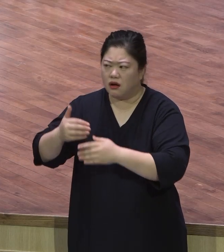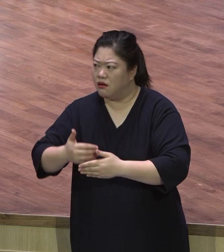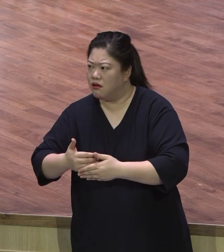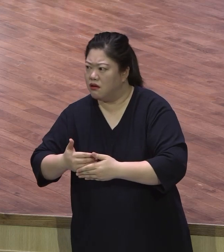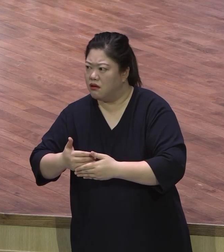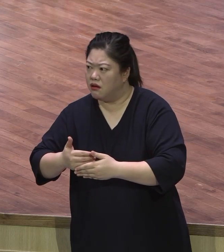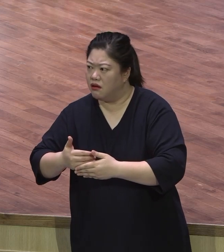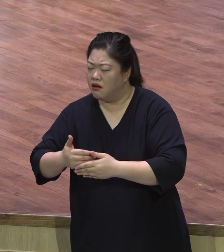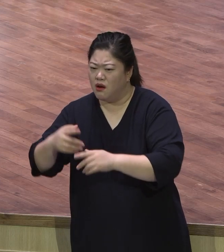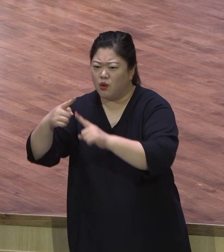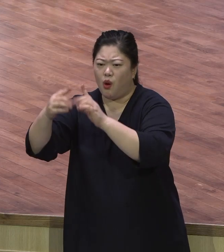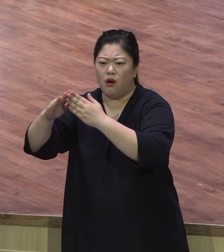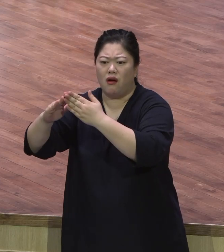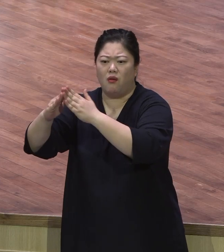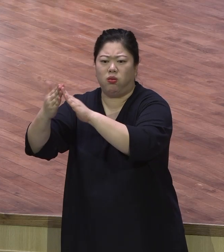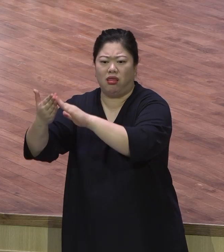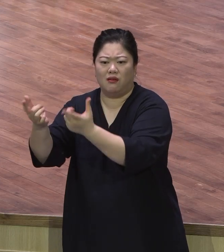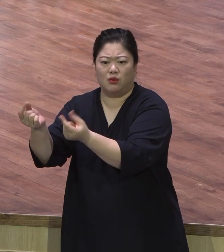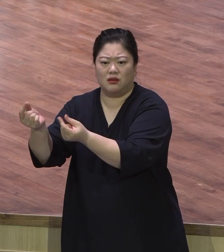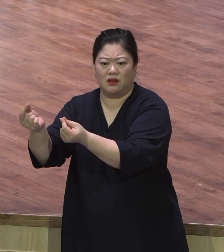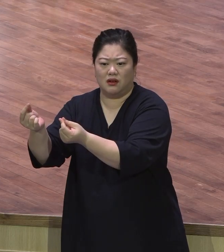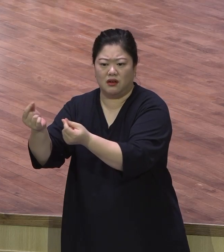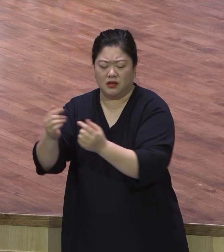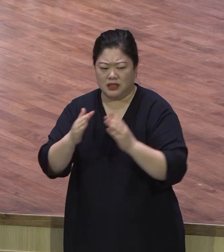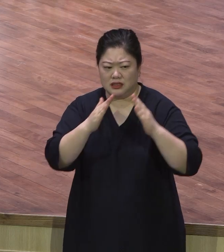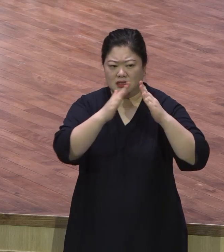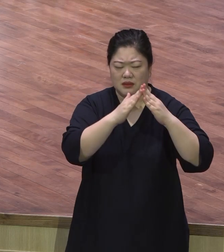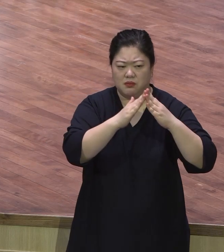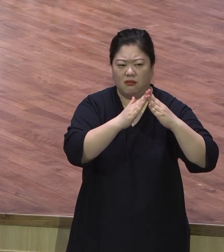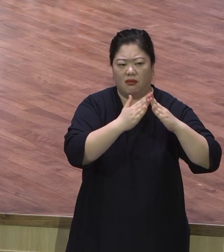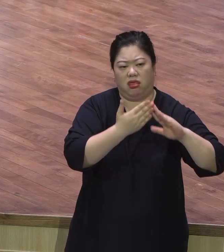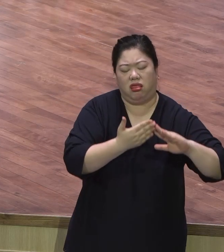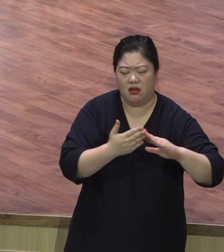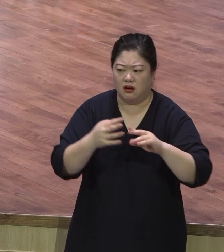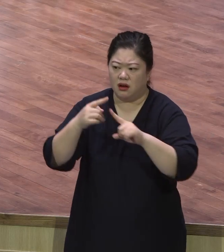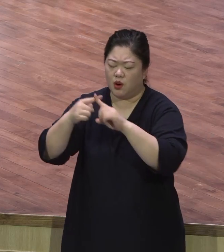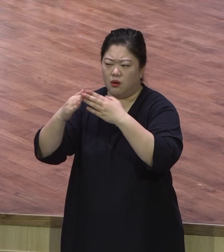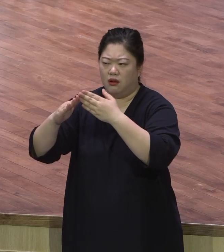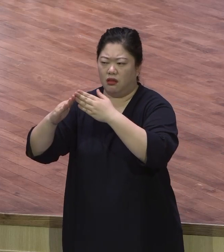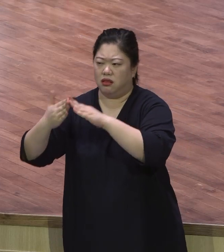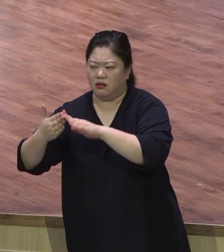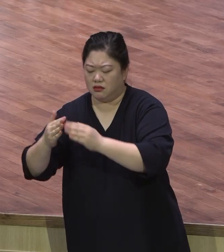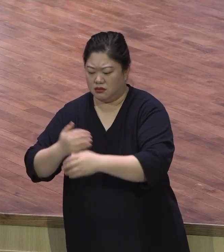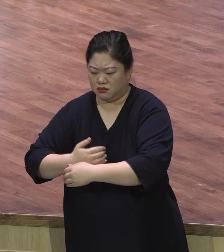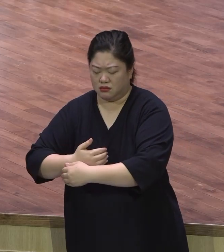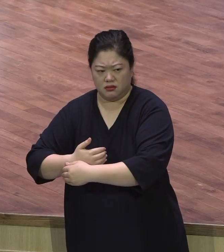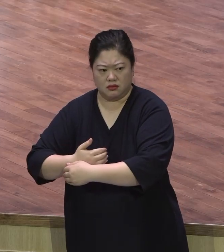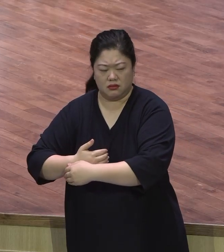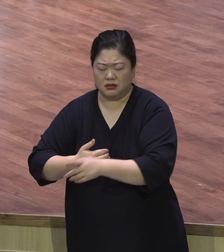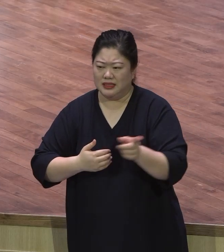지금 이렇게 흐름하고 초라한데 내가 집을 멋지게 지으면